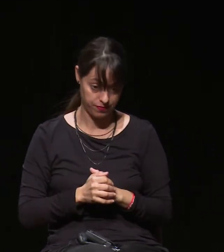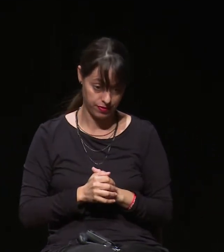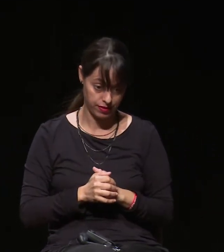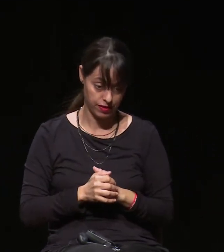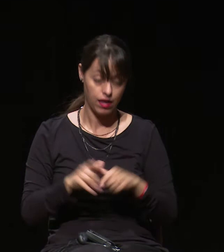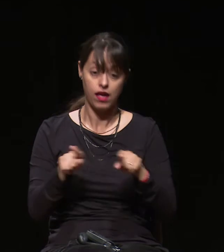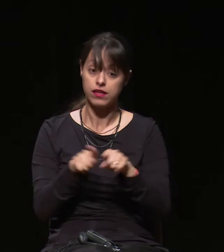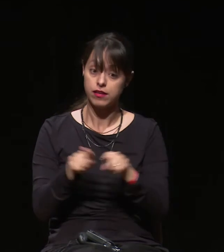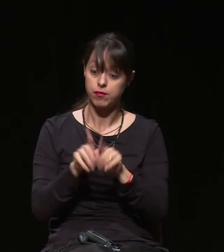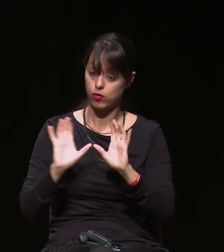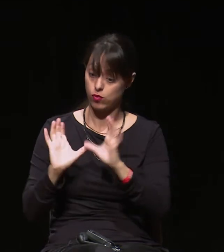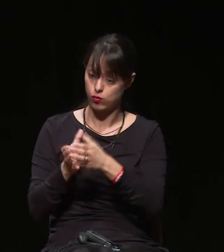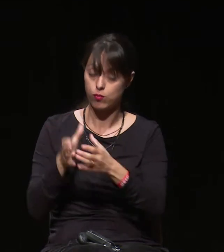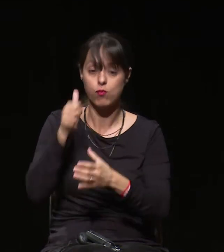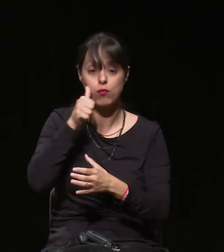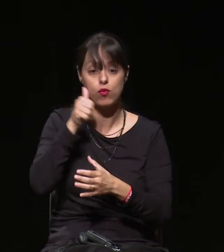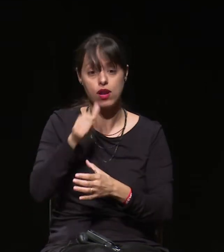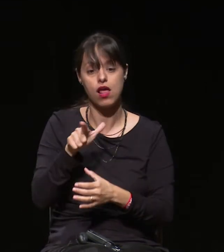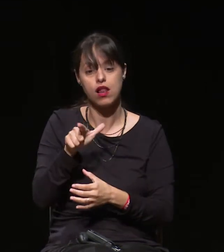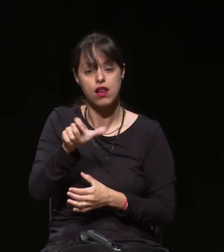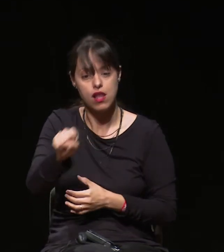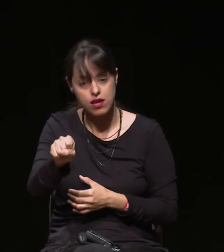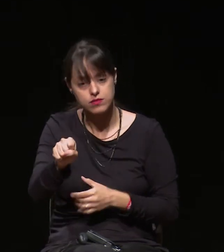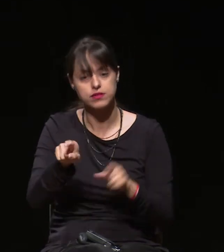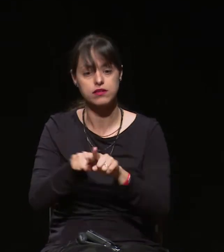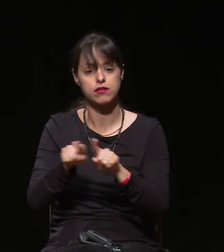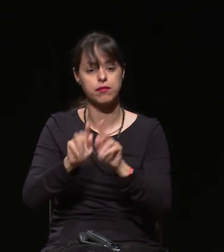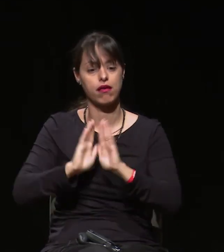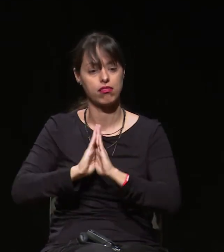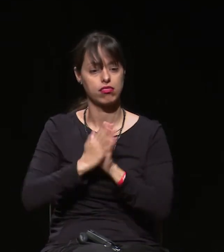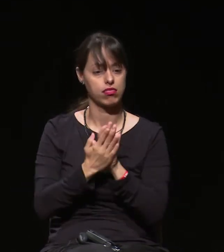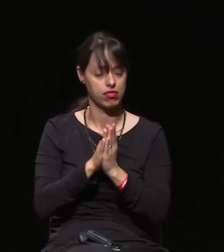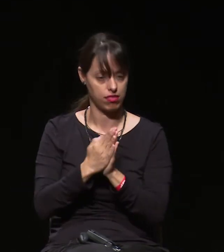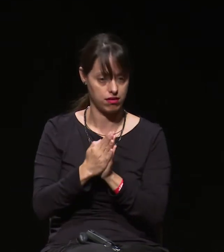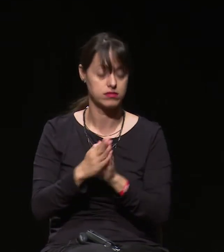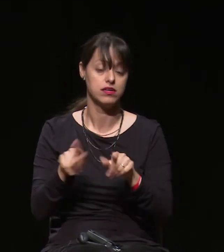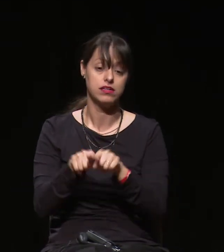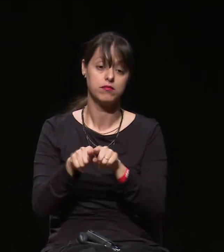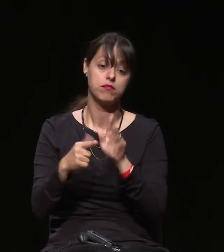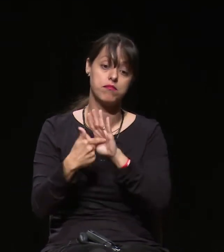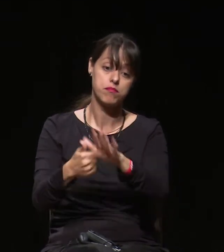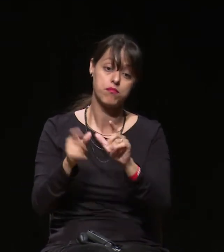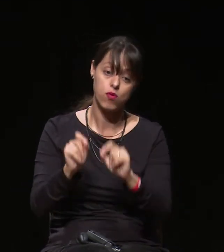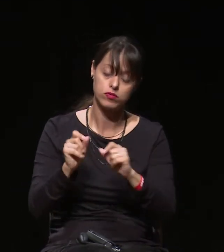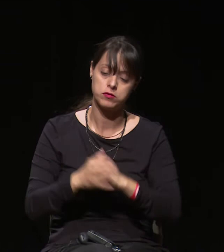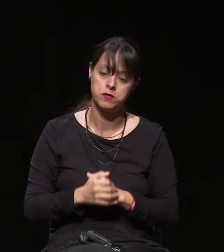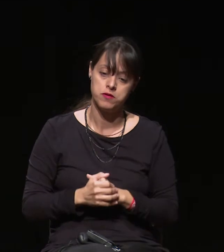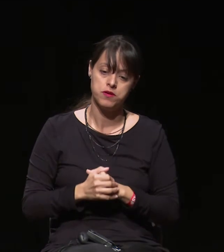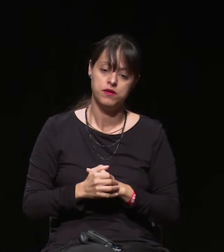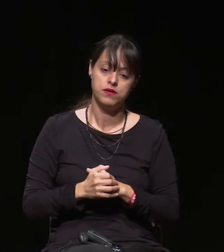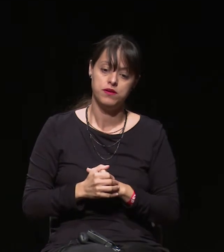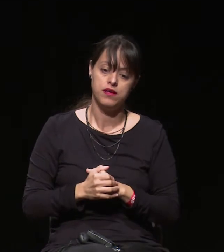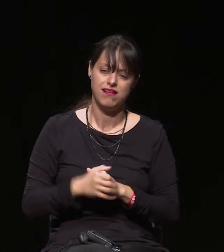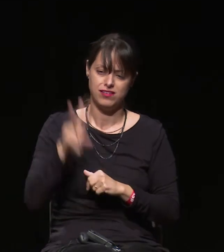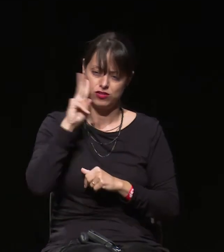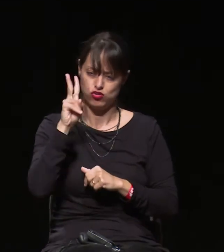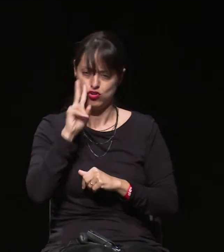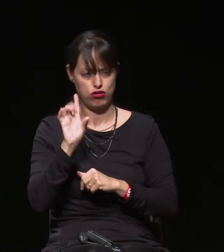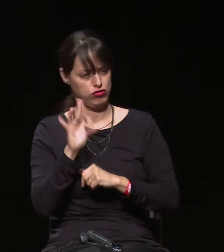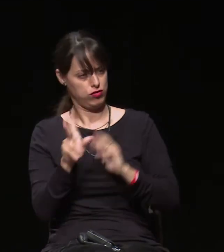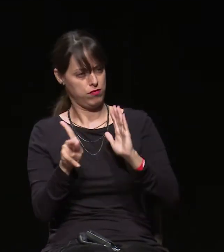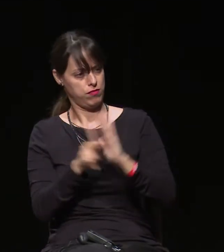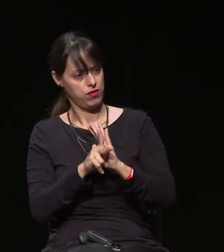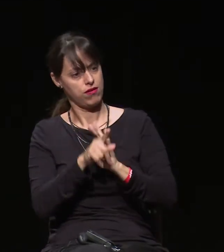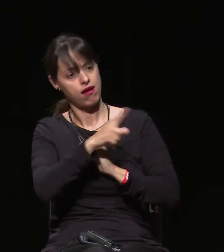mulheres lésbicas, trans, argumentaram que essa retórica se baseava na experiência exclusiva das